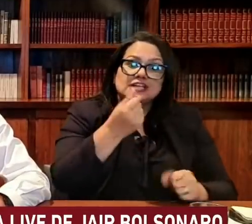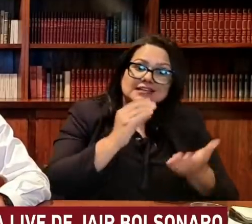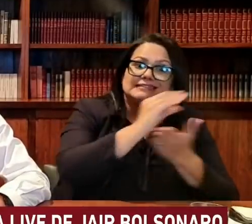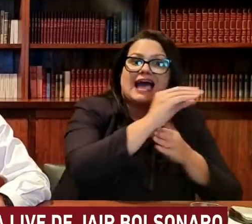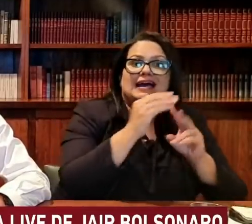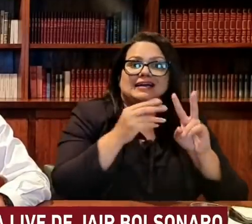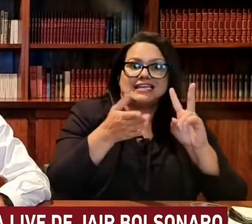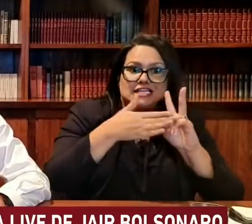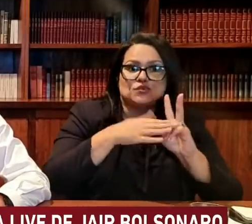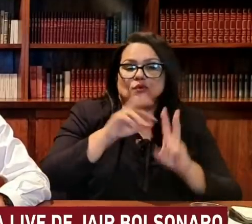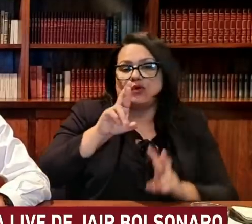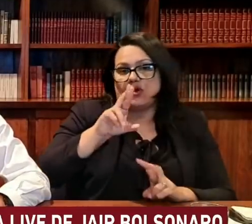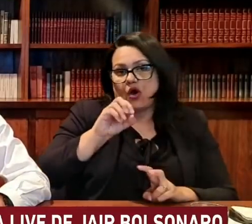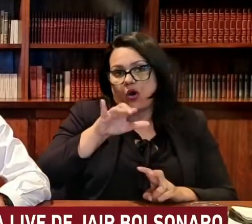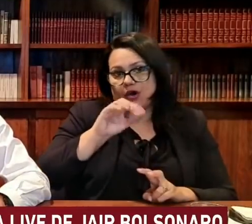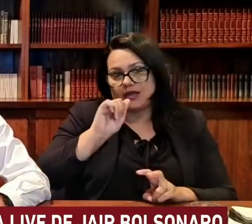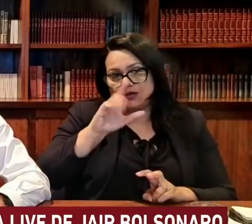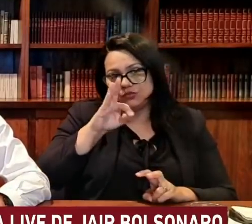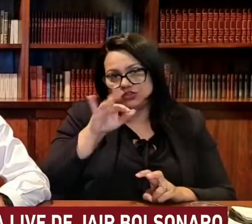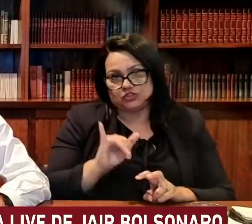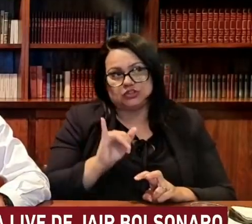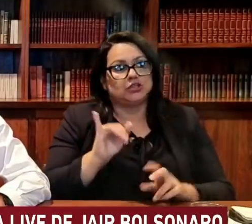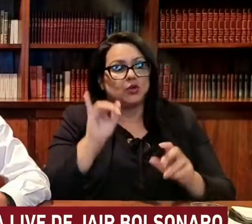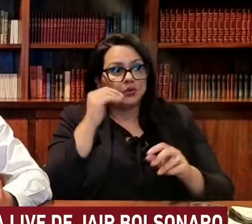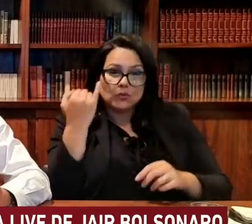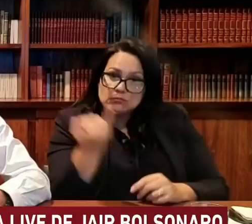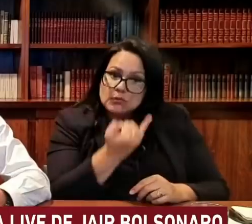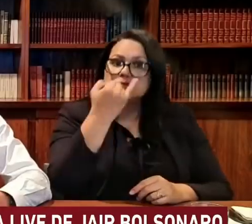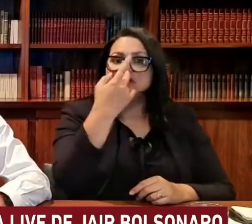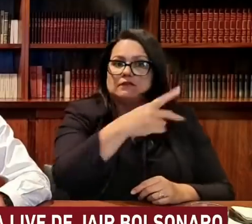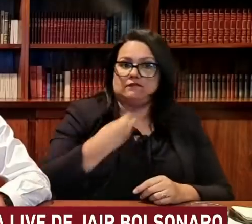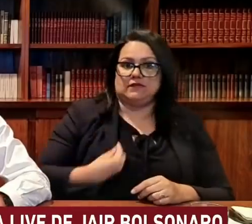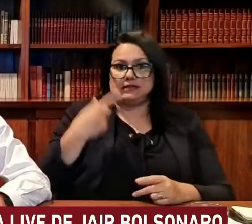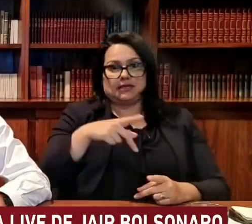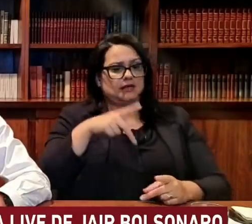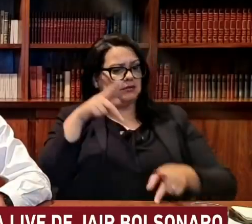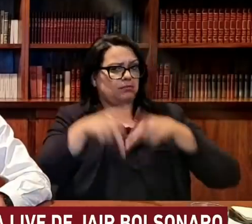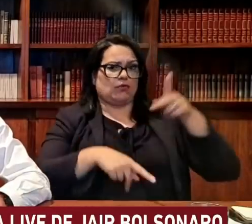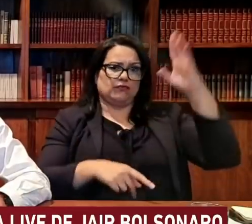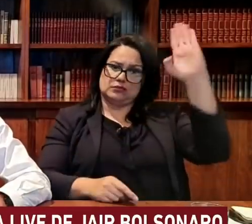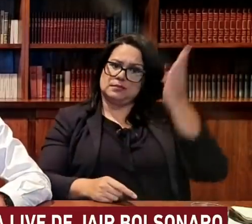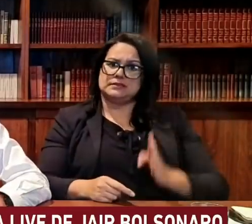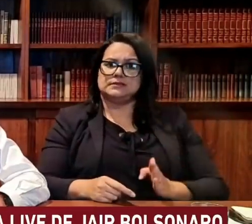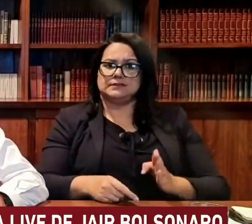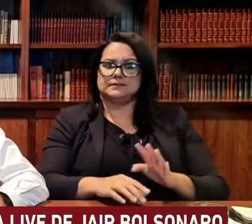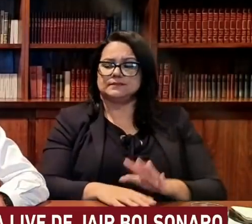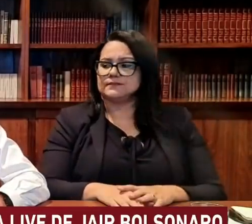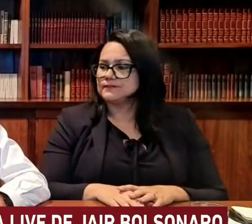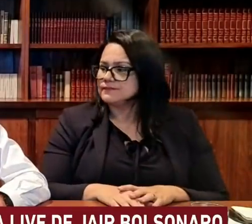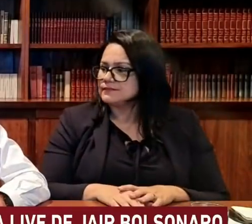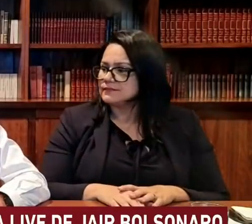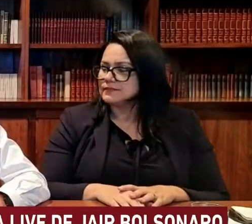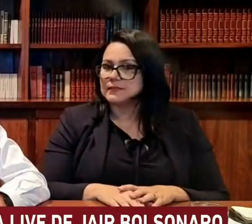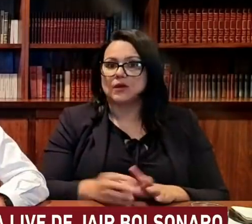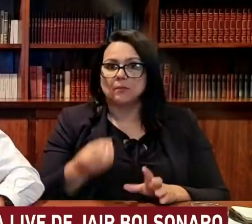e servir para benefício deles e de toda a população brasileira. Presidente, posso te contar